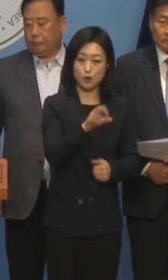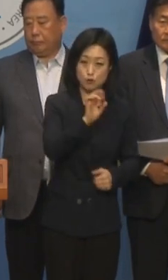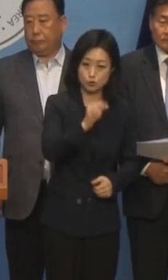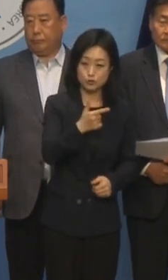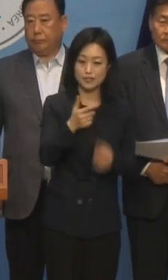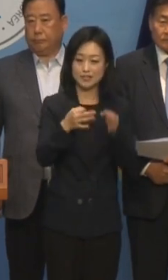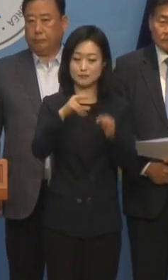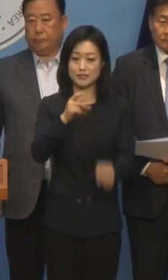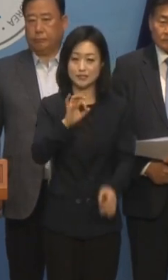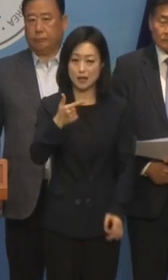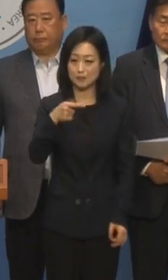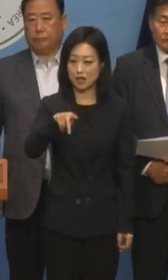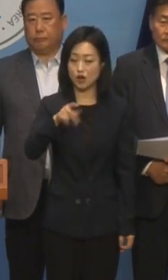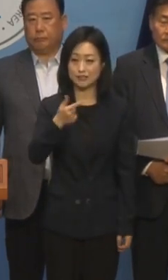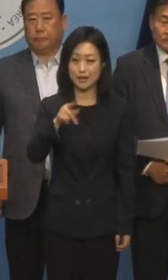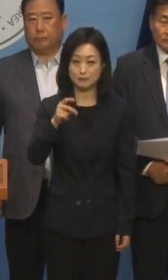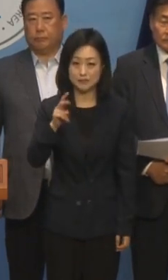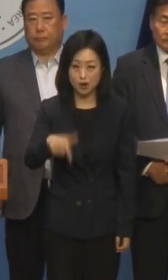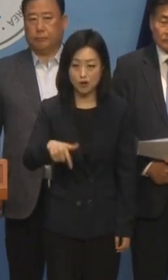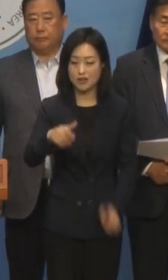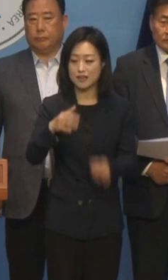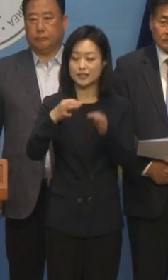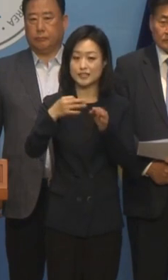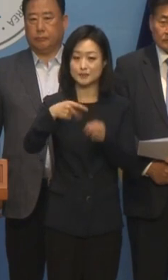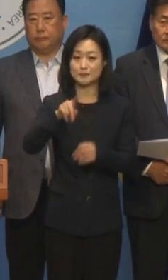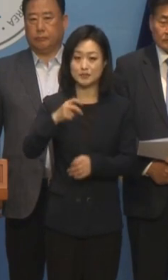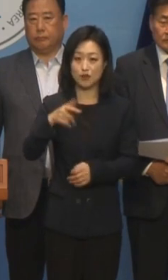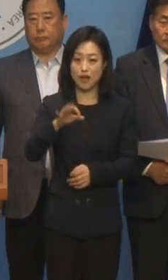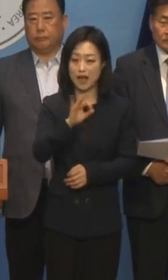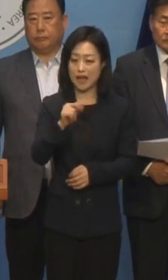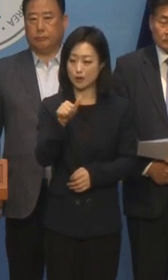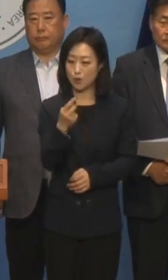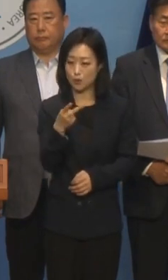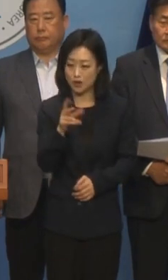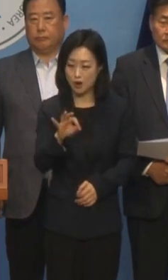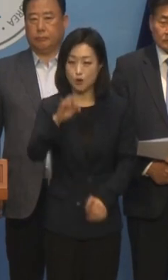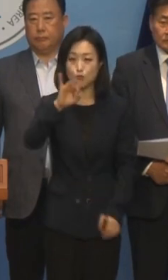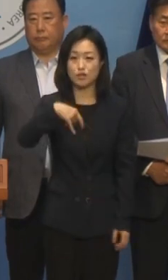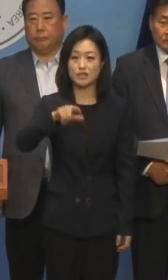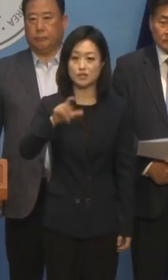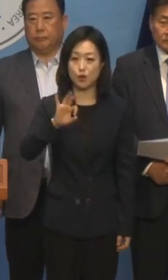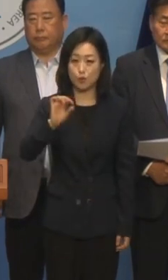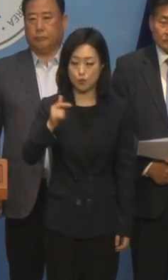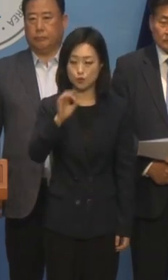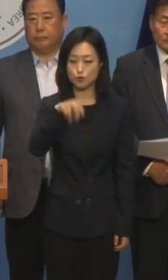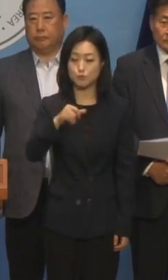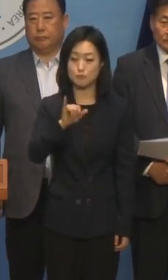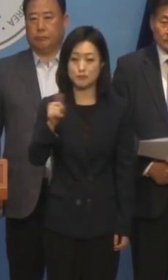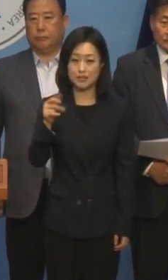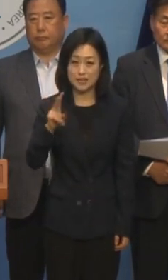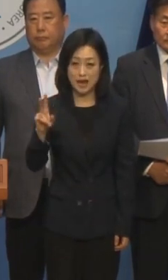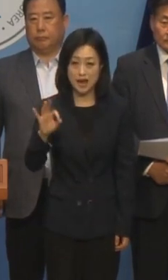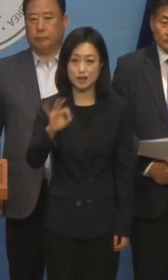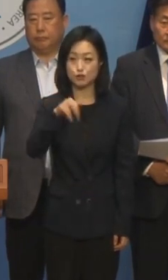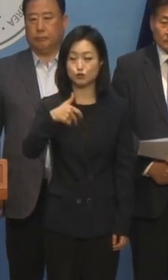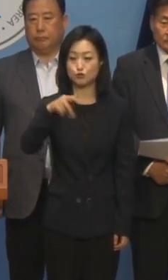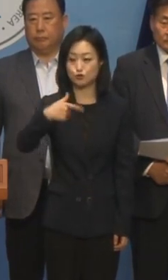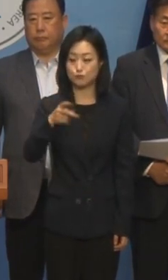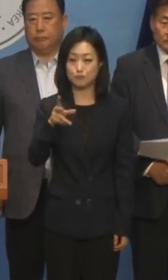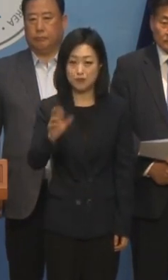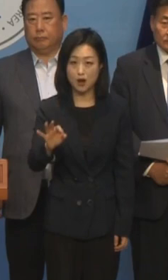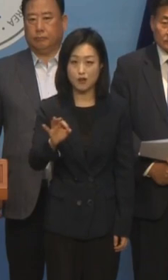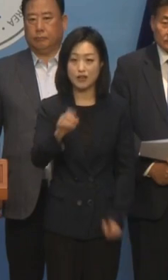김승남, 서삼석, 신정훈, 안호영, 위성곤, 윤미향, 윤재갑,